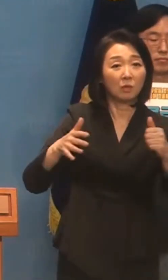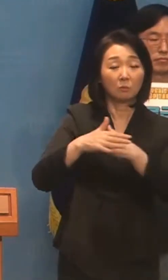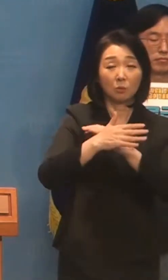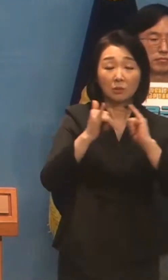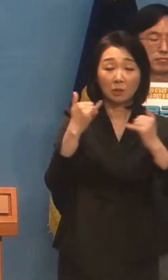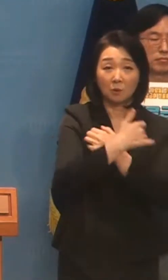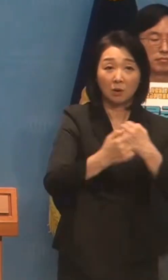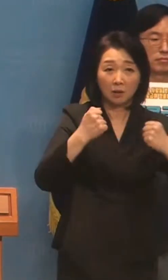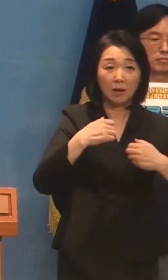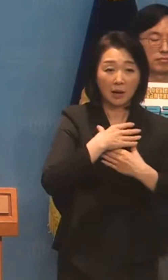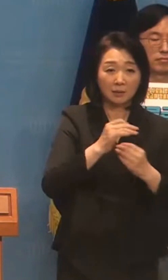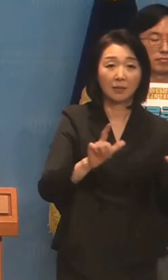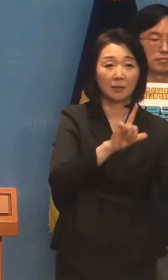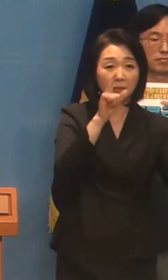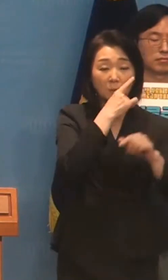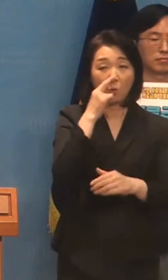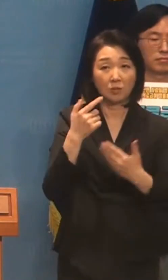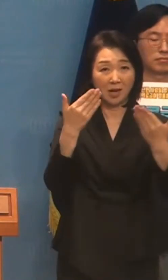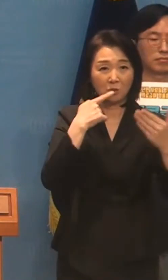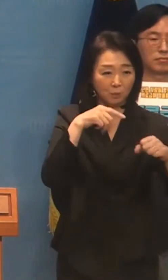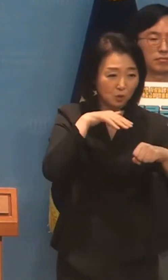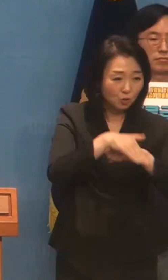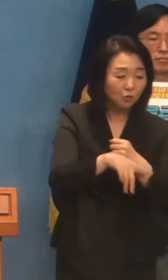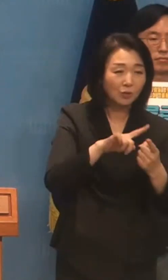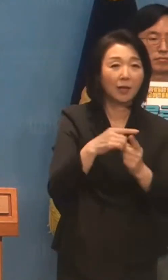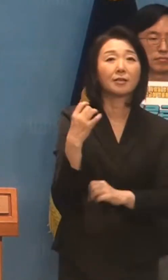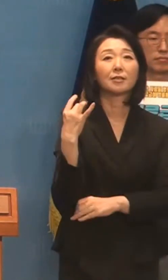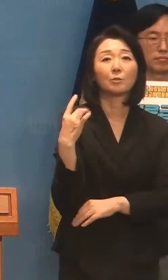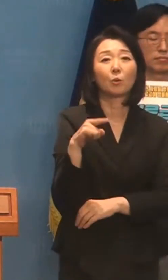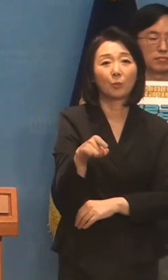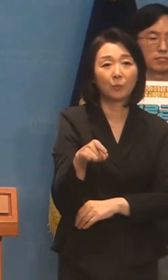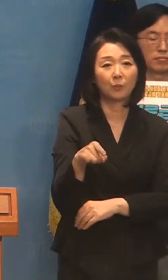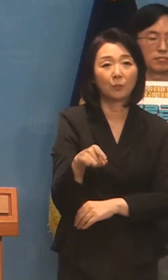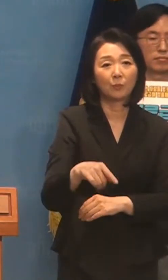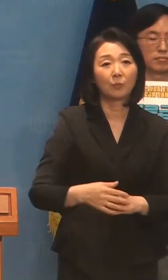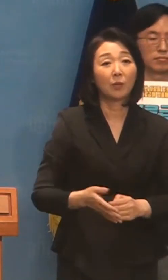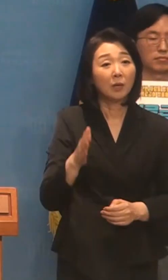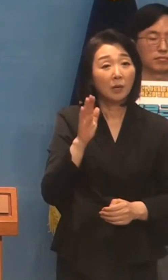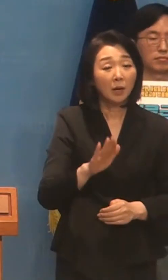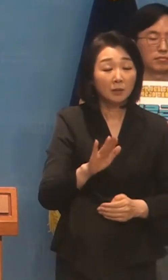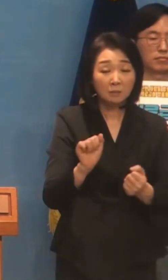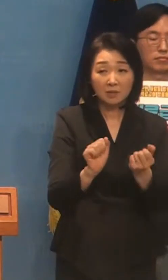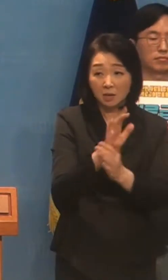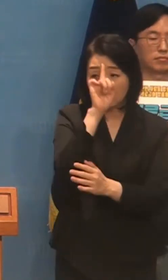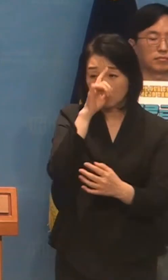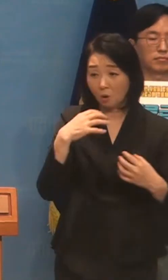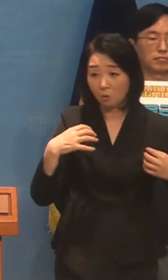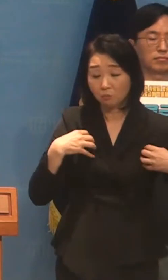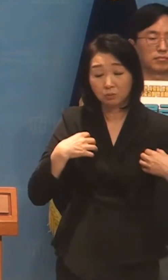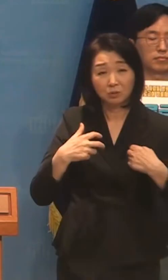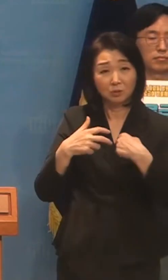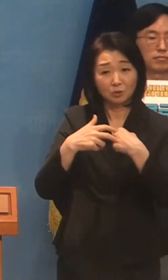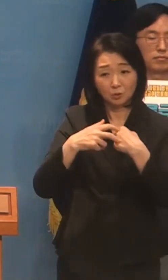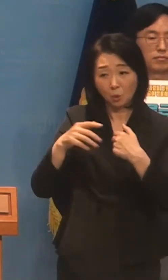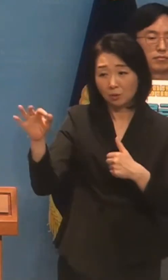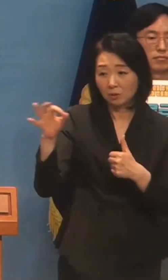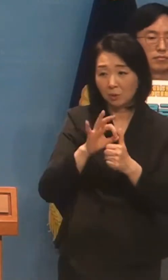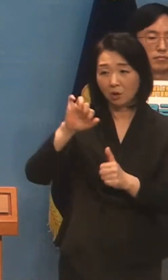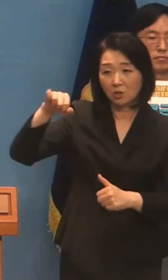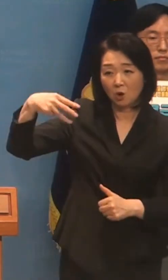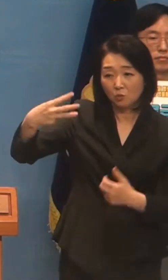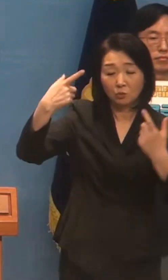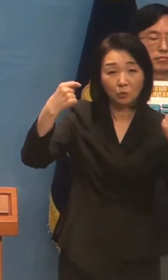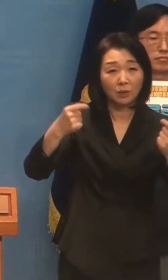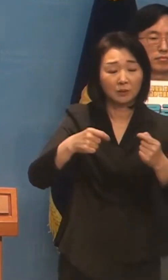살아갈 권리를 보장하는 것은 민주주의 국가의 기본 책무이다. 그런데 내란 정부는 의료급여 정률제와 같이